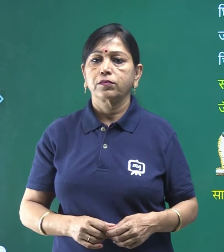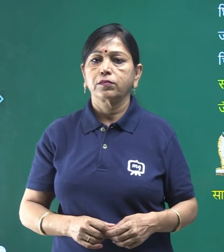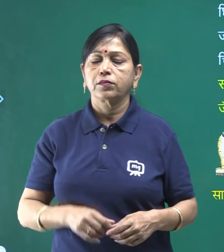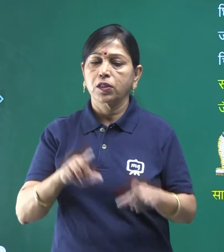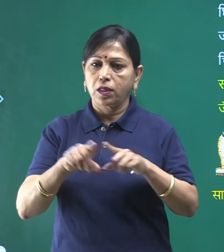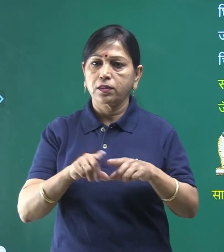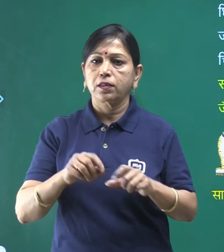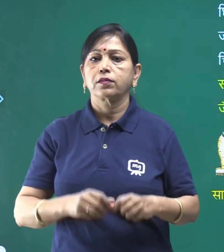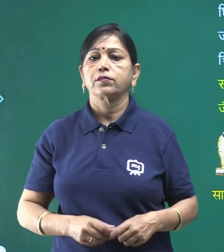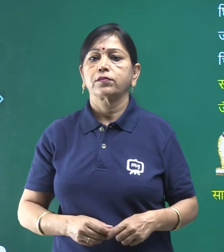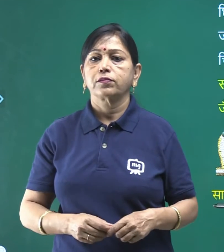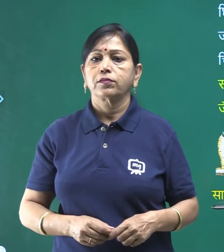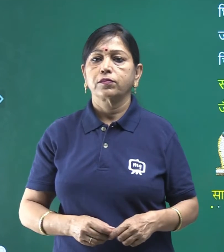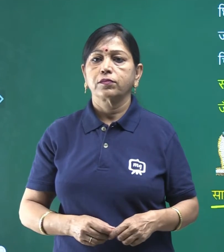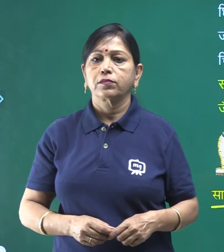जैसे